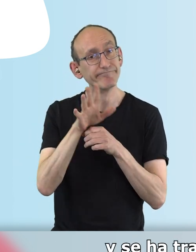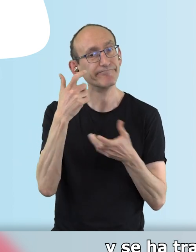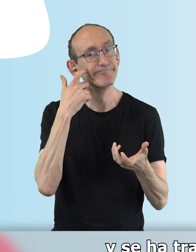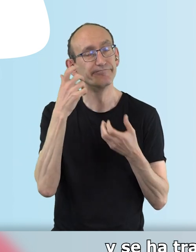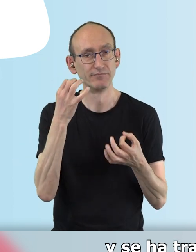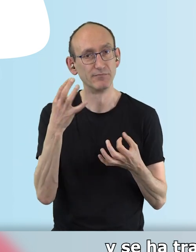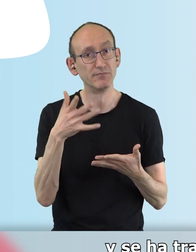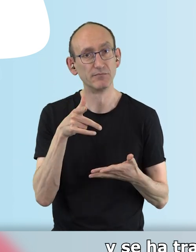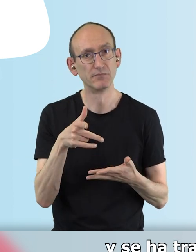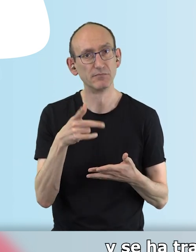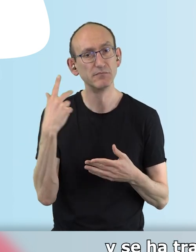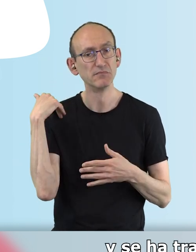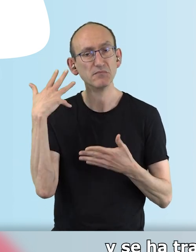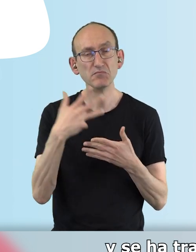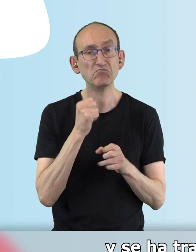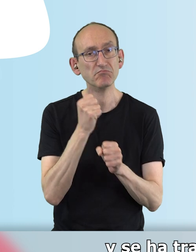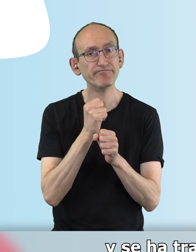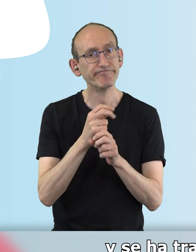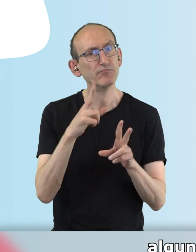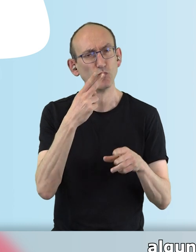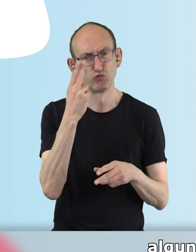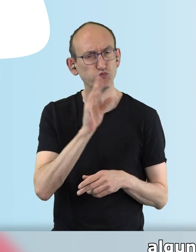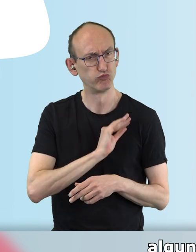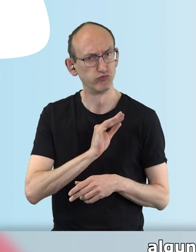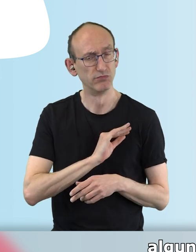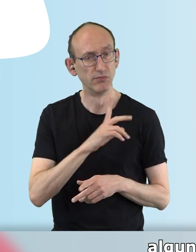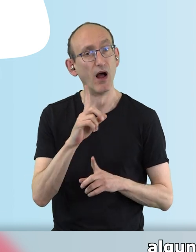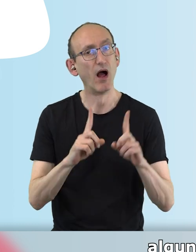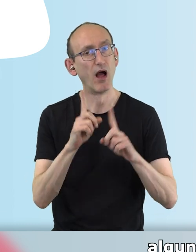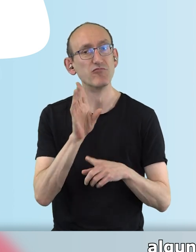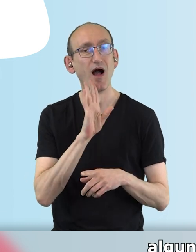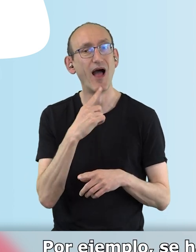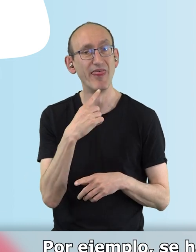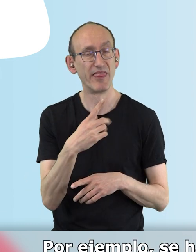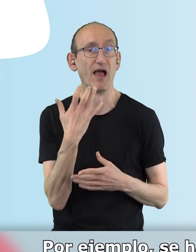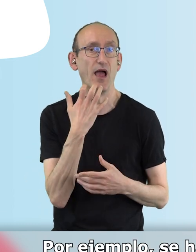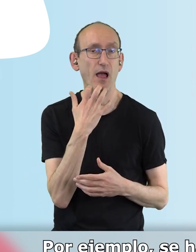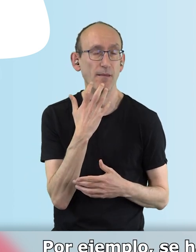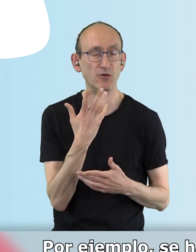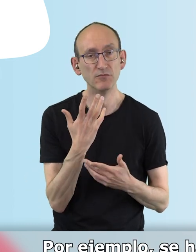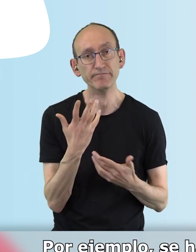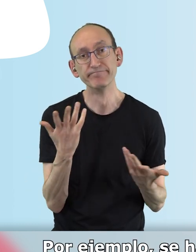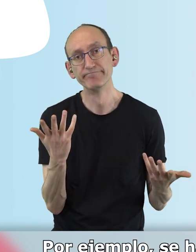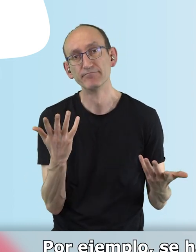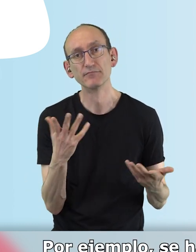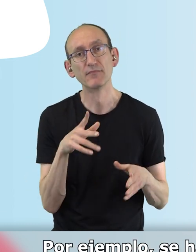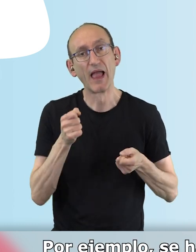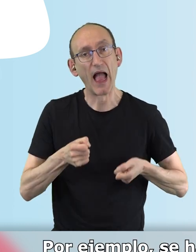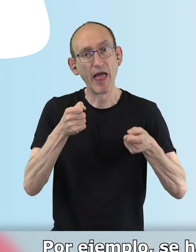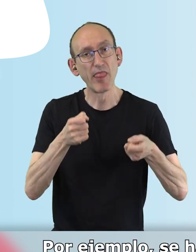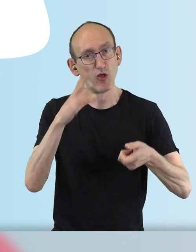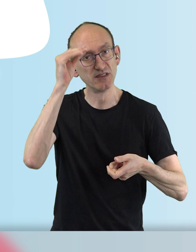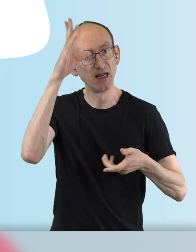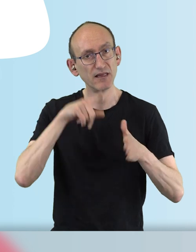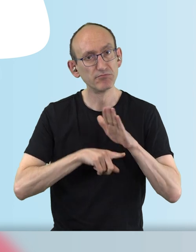que hemos hecho y se ha trabajado en cosas realmente interesantes. Algunas las han comentado anteriormente. Por ejemplo, se ha desarrollado un andador